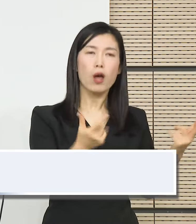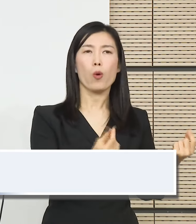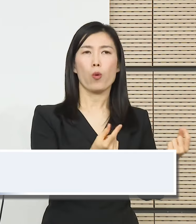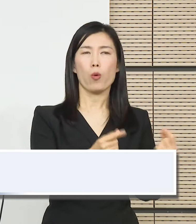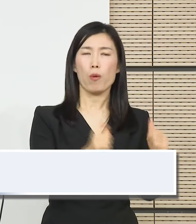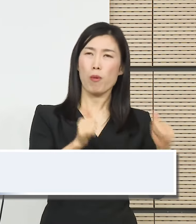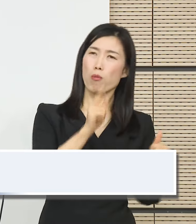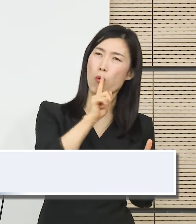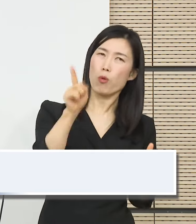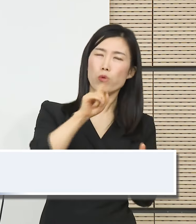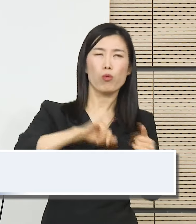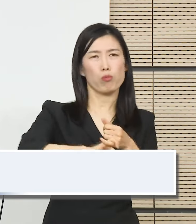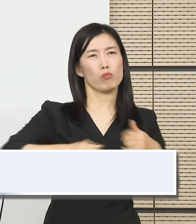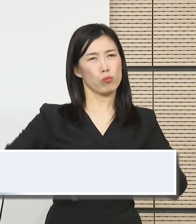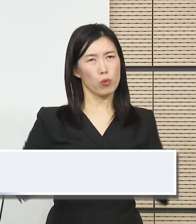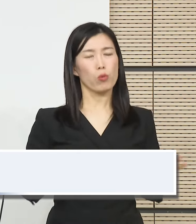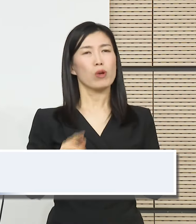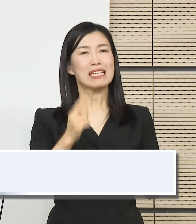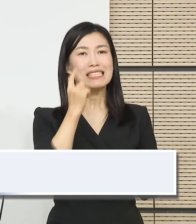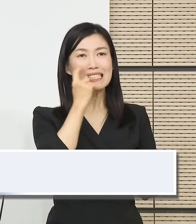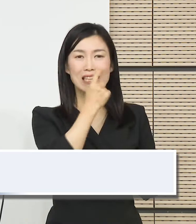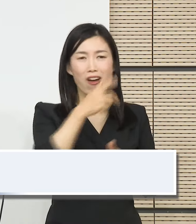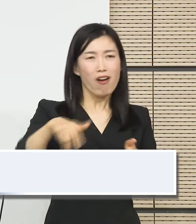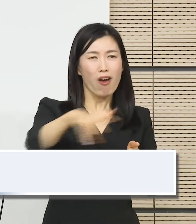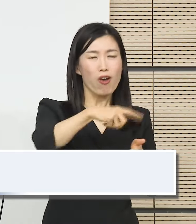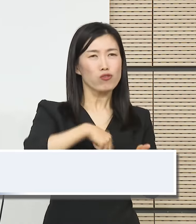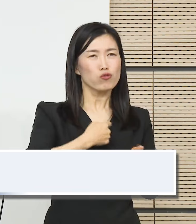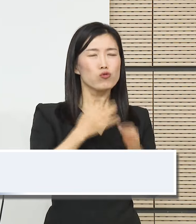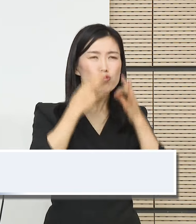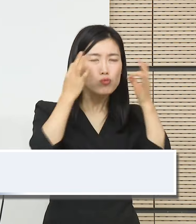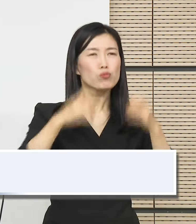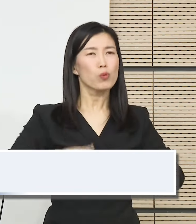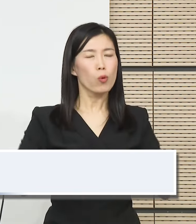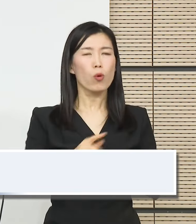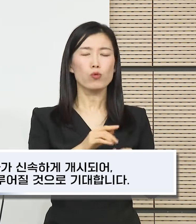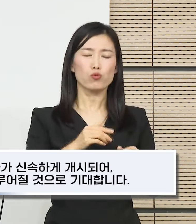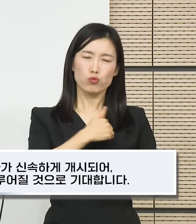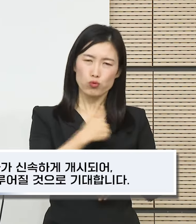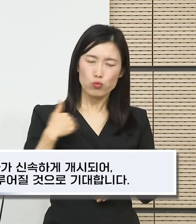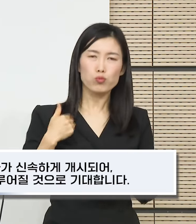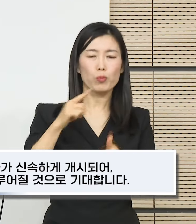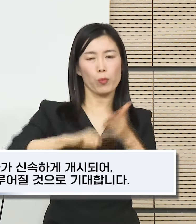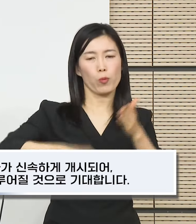않더라도 신속하고 충분한 보상을 받을 수 있으며